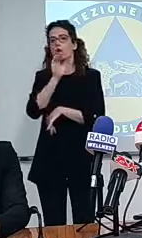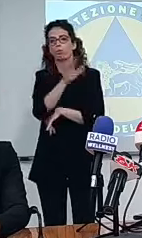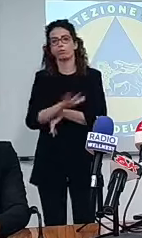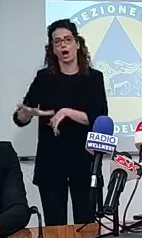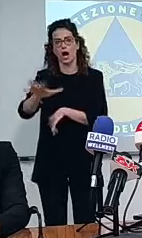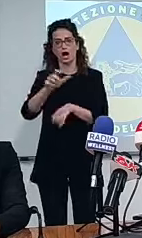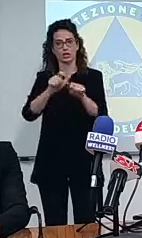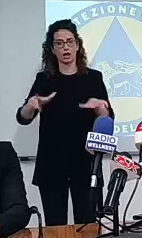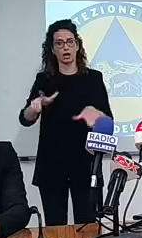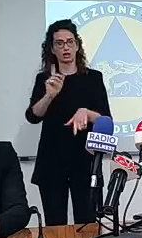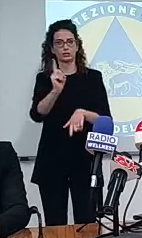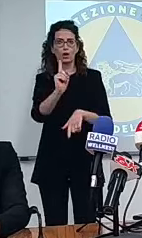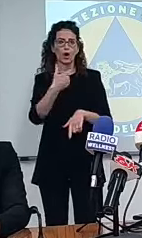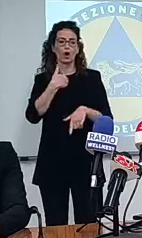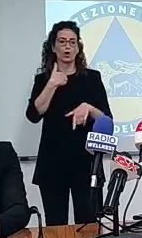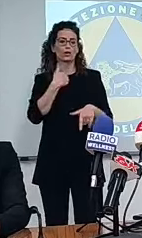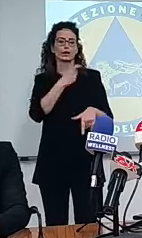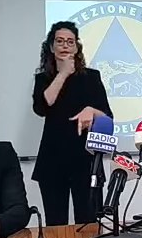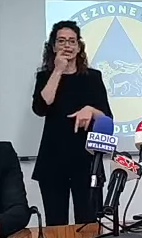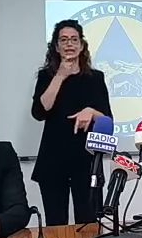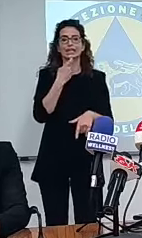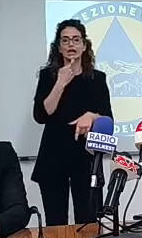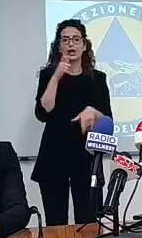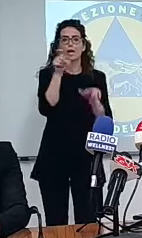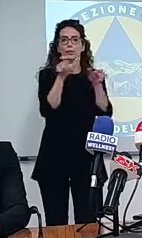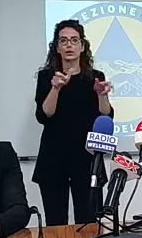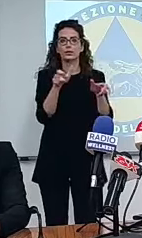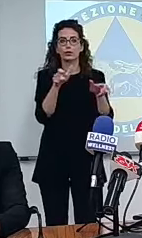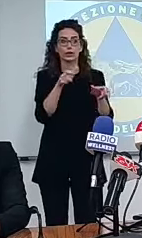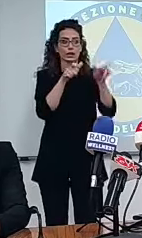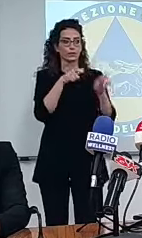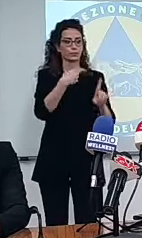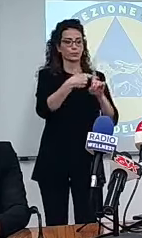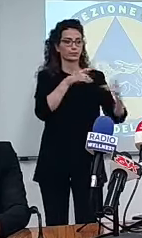a persone che hanno avuto contatti con un positivo.